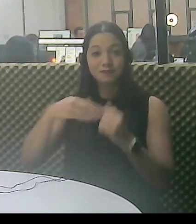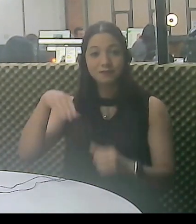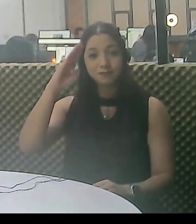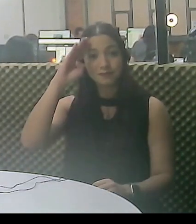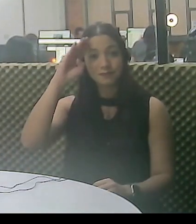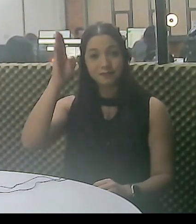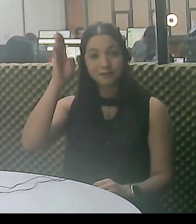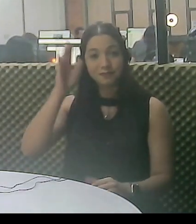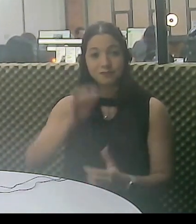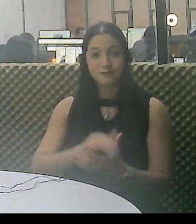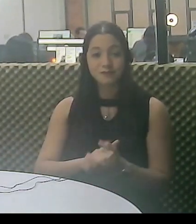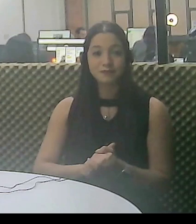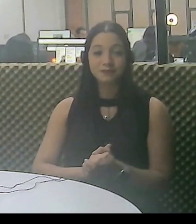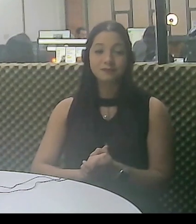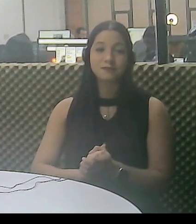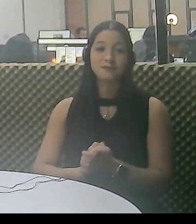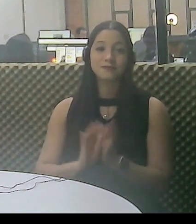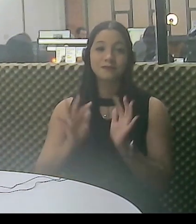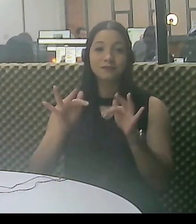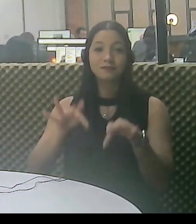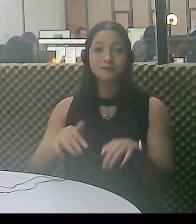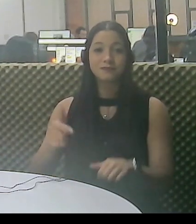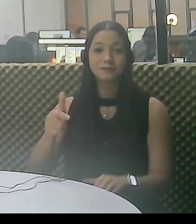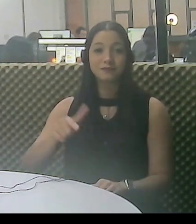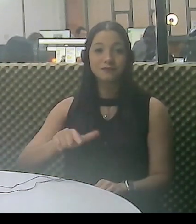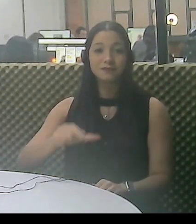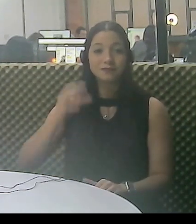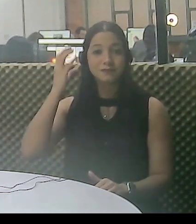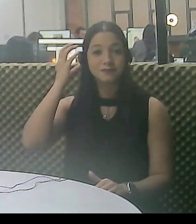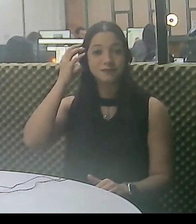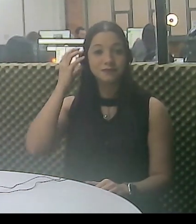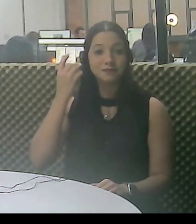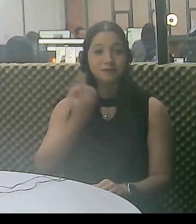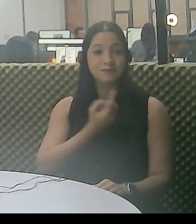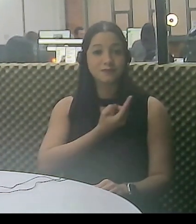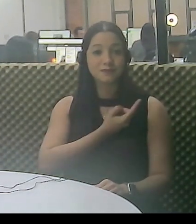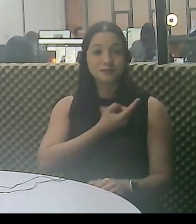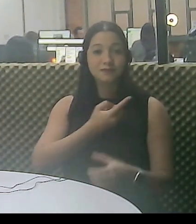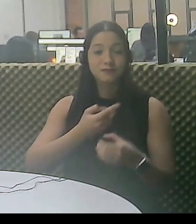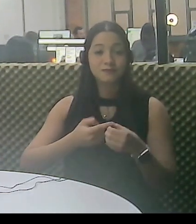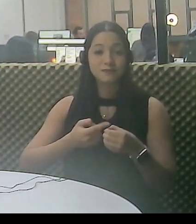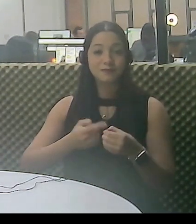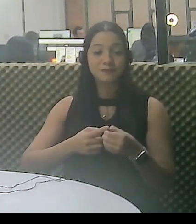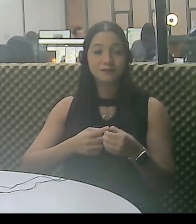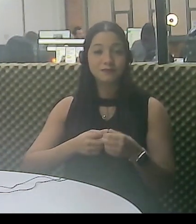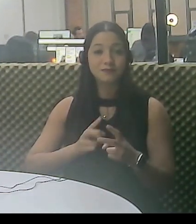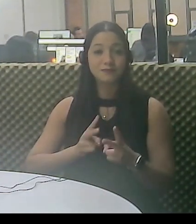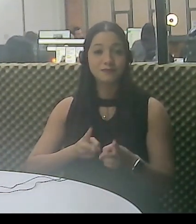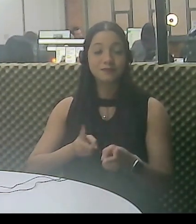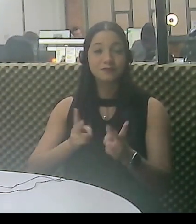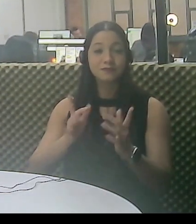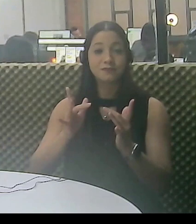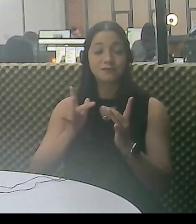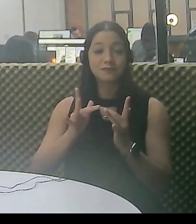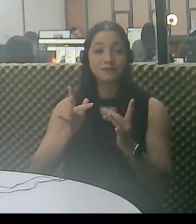fazer bem. Até a próxima. Fica por aqui mais uma edição do programa da Rádio Nossa Cidade.